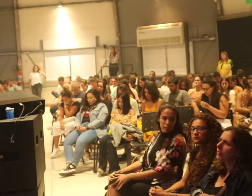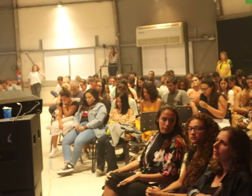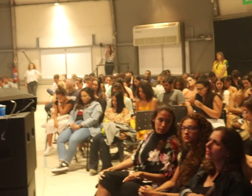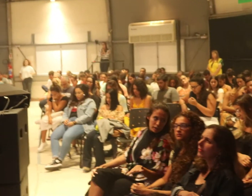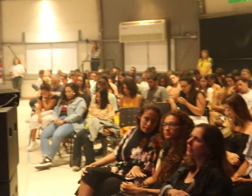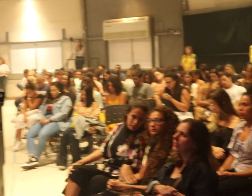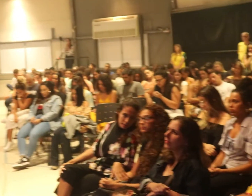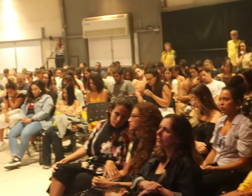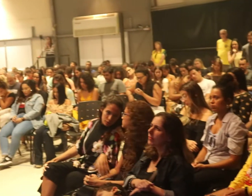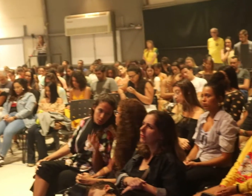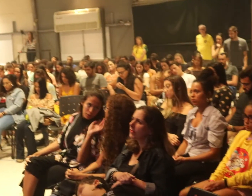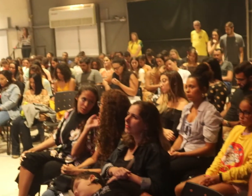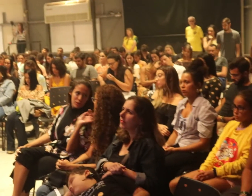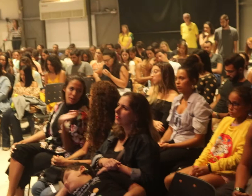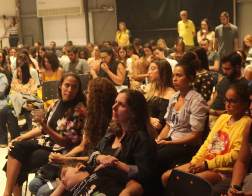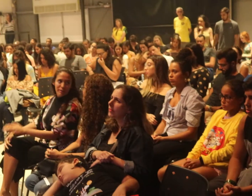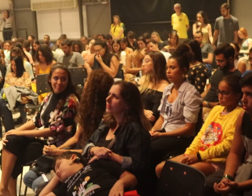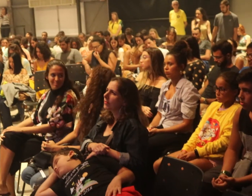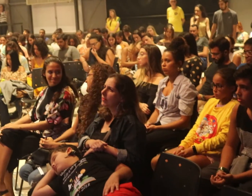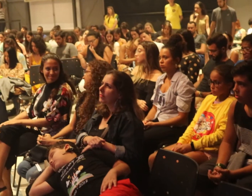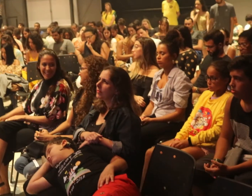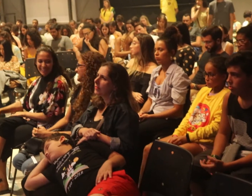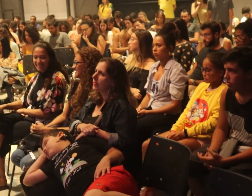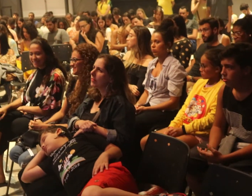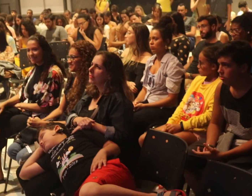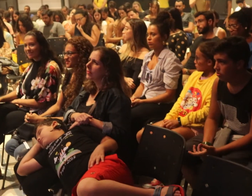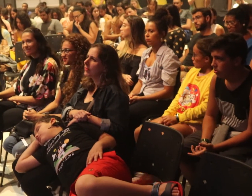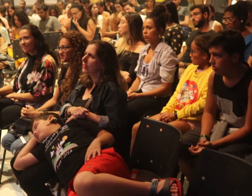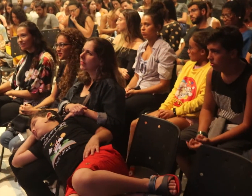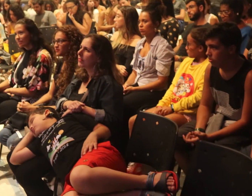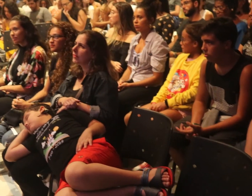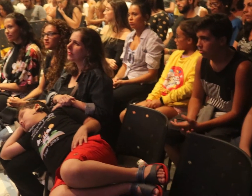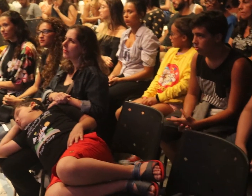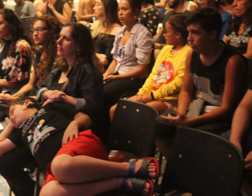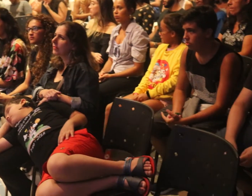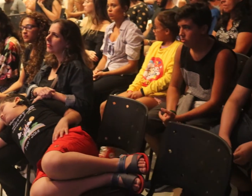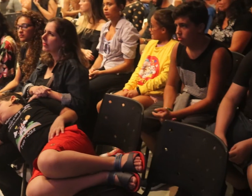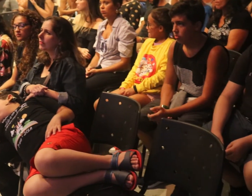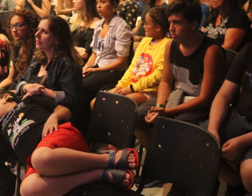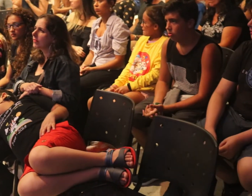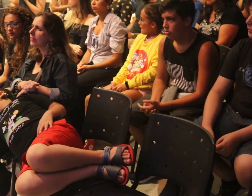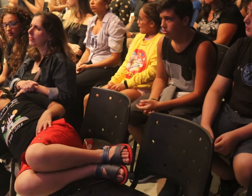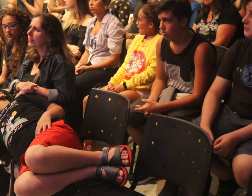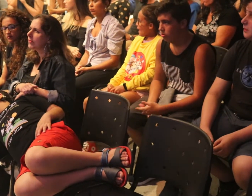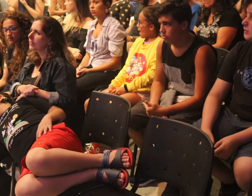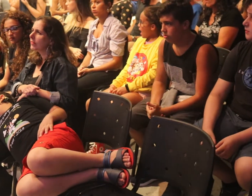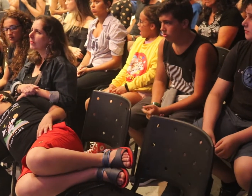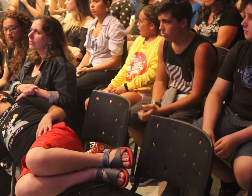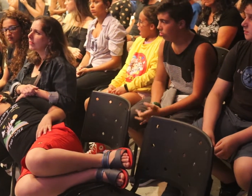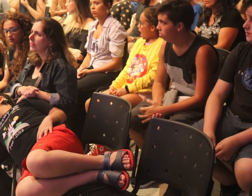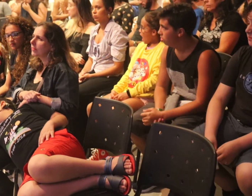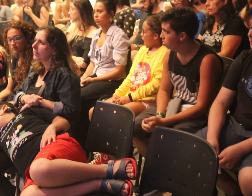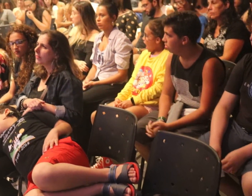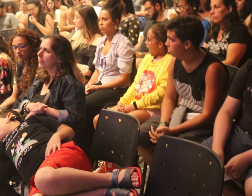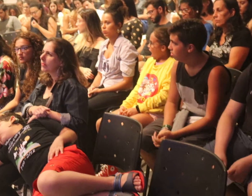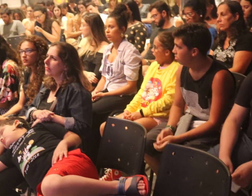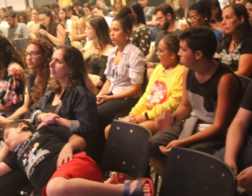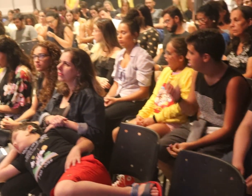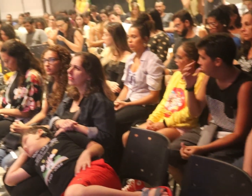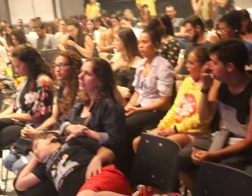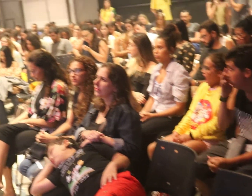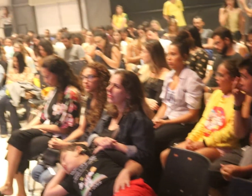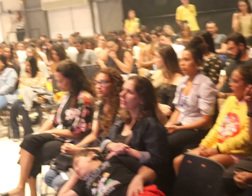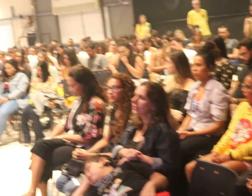a sair daqui apaixonado por você, Jesus. Muito mais do que aquilo que a gente já tem tentado fazer e viver a cada momento, a cada dia.